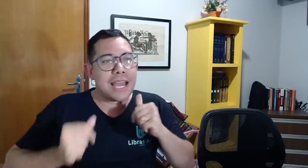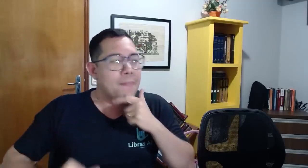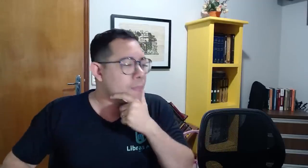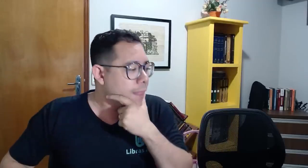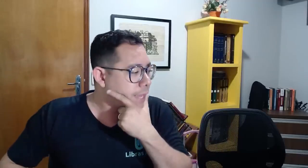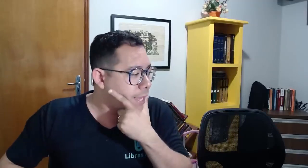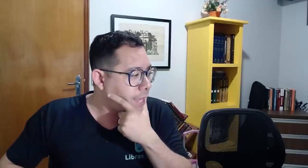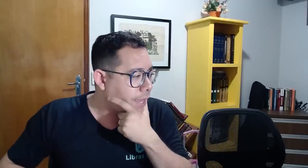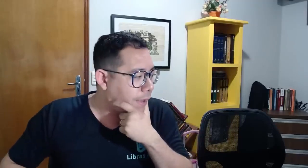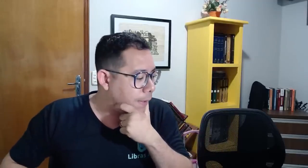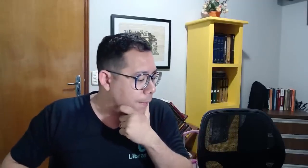criar